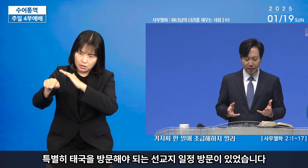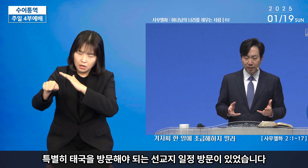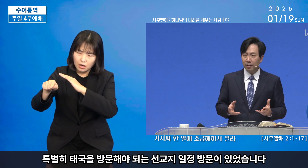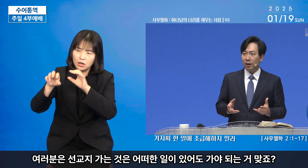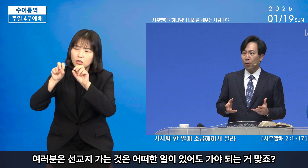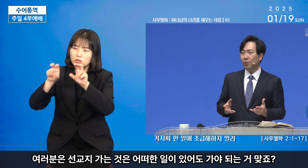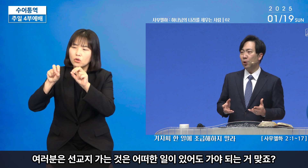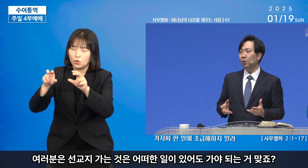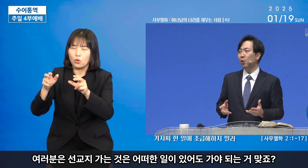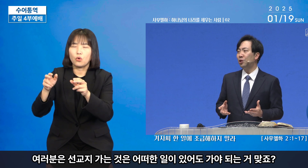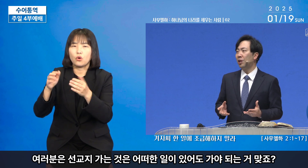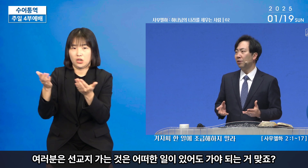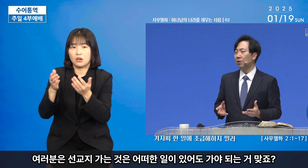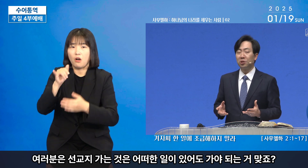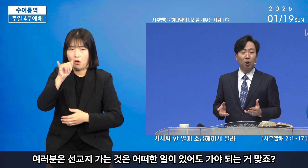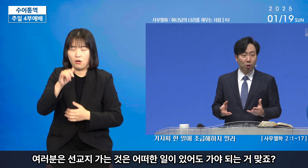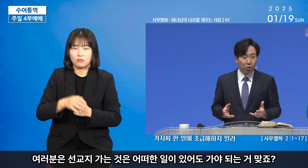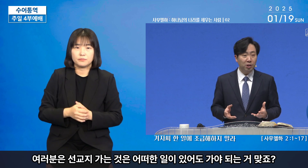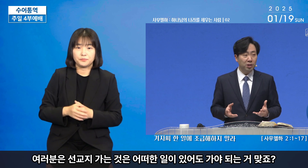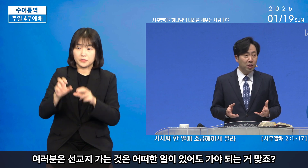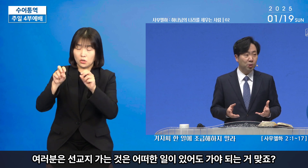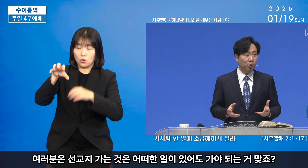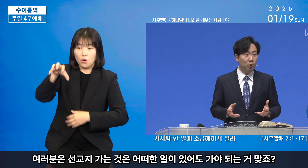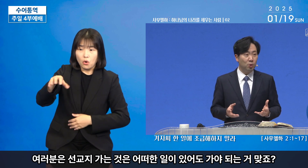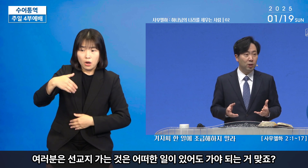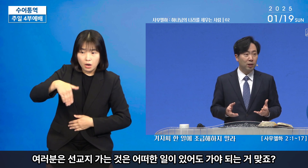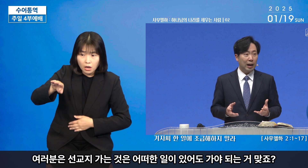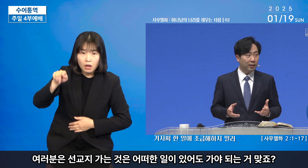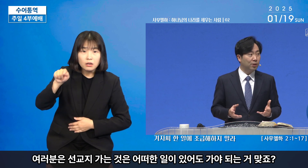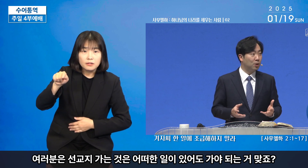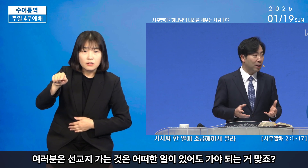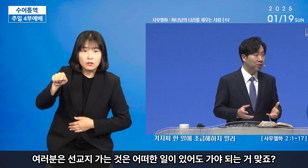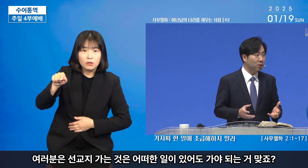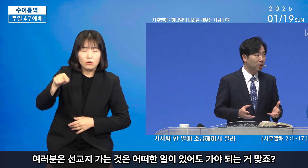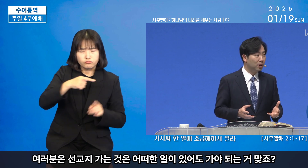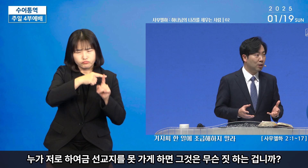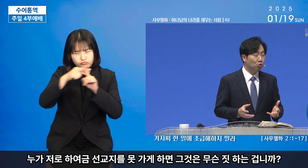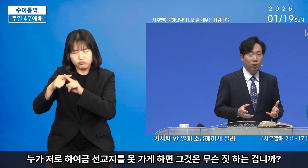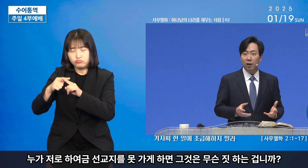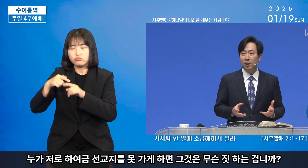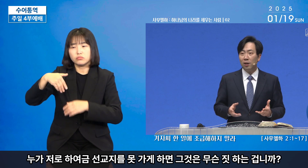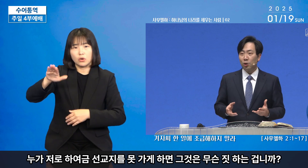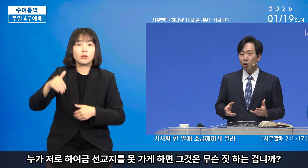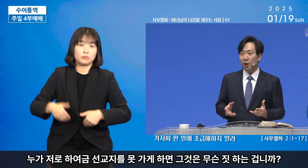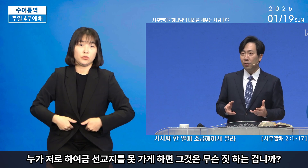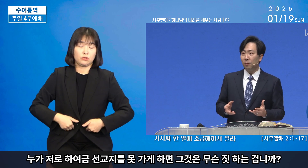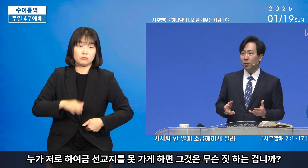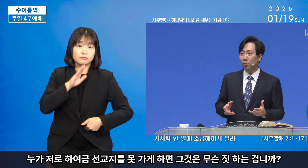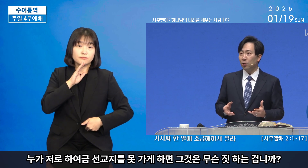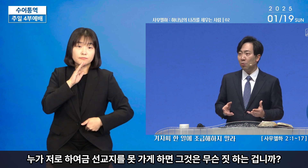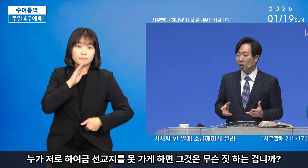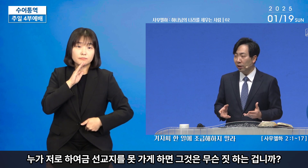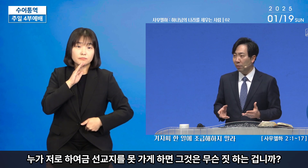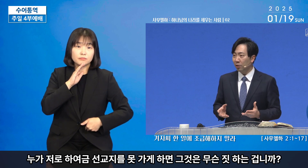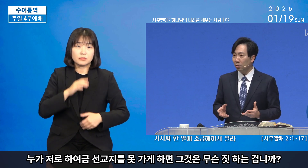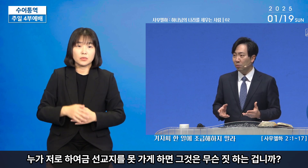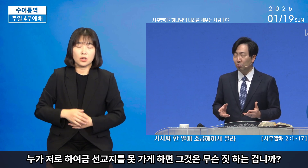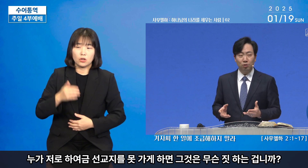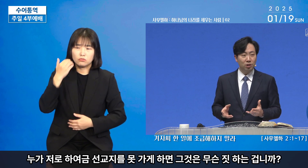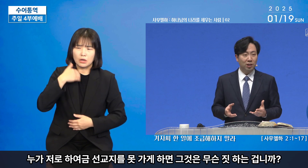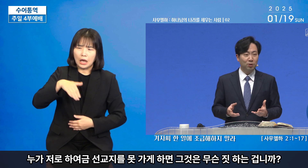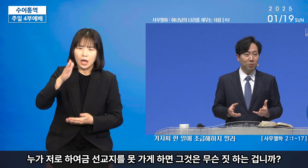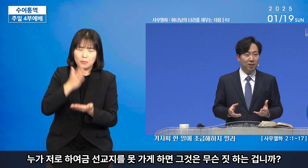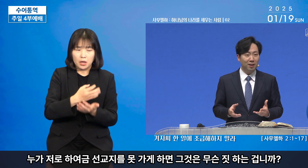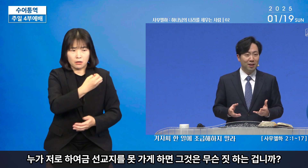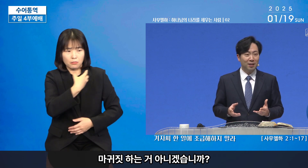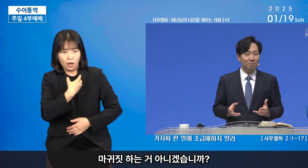있었습니다. 여러분, 선교지 가는 것은 어떠한 일이 있어도 가야 되는 거 맞죠? 누가 저로 하여금 선교지를 못 가게 하면 그것은 무슨